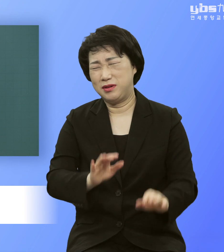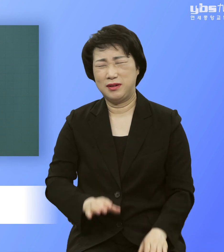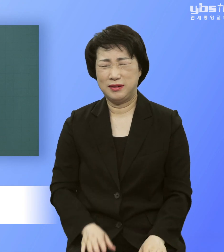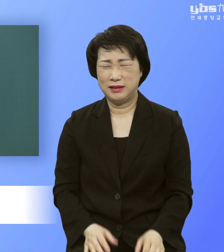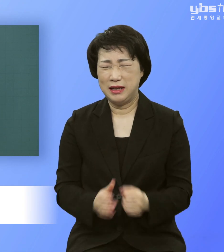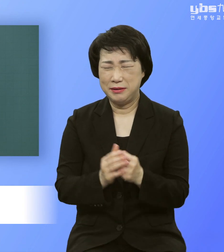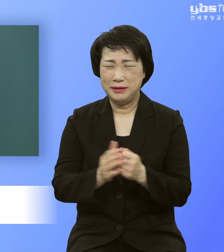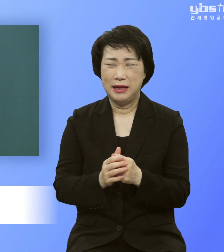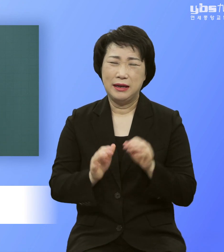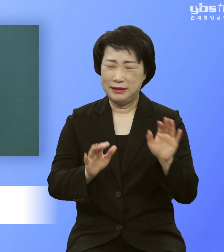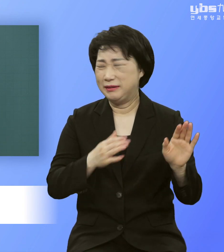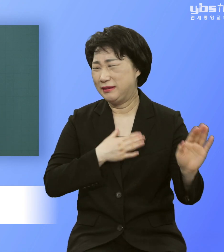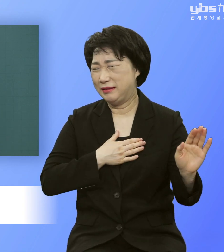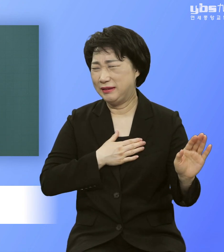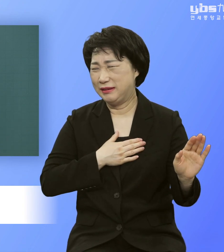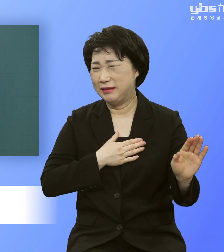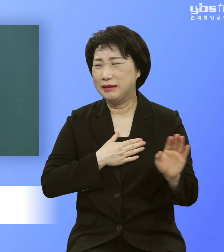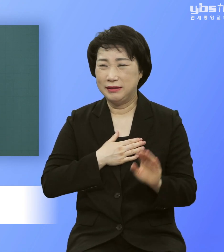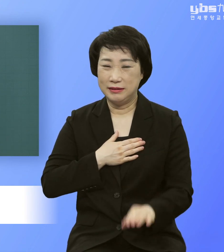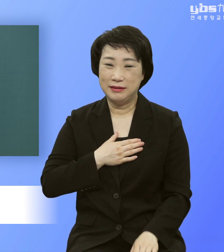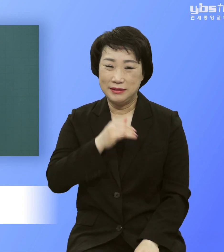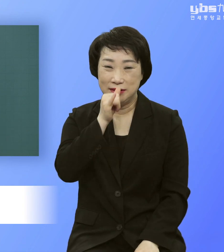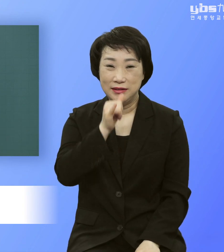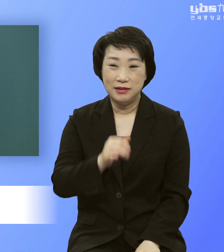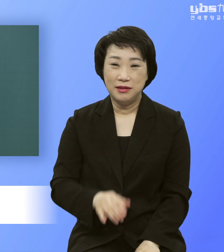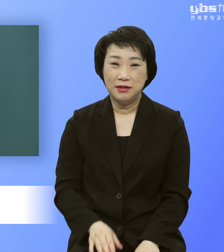때문에 그냥